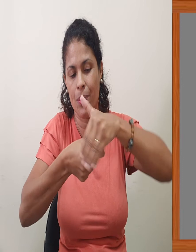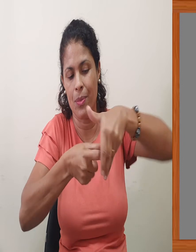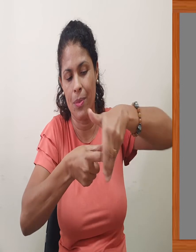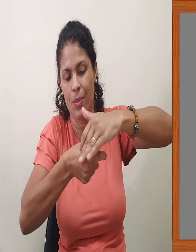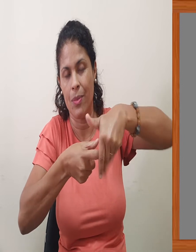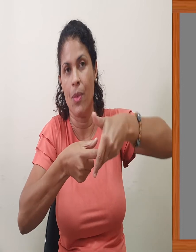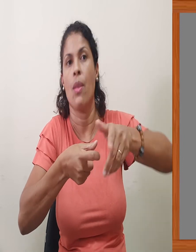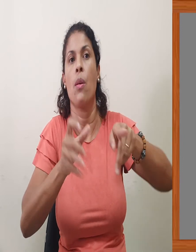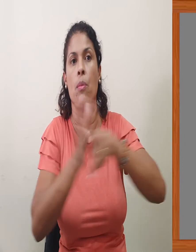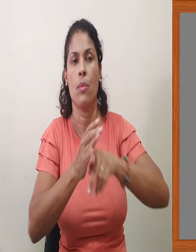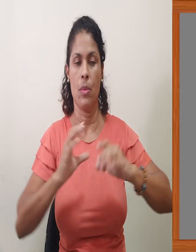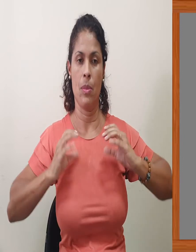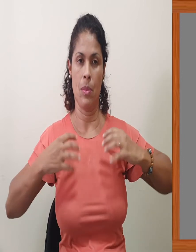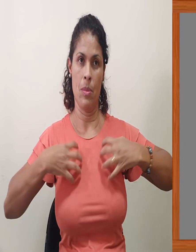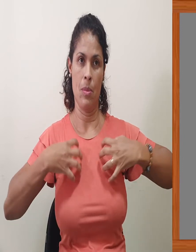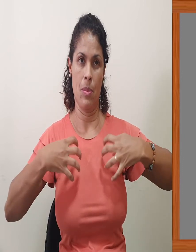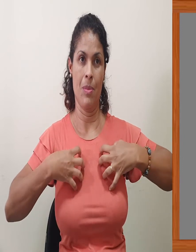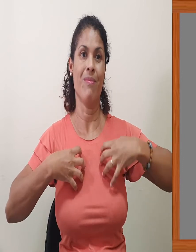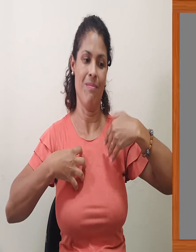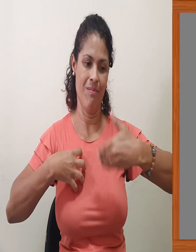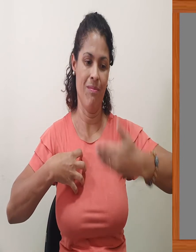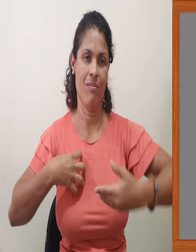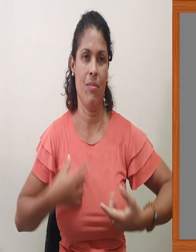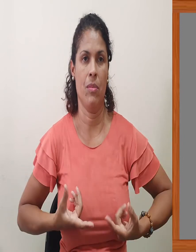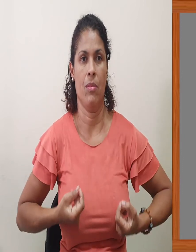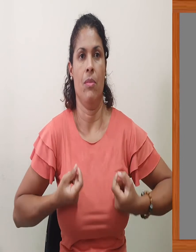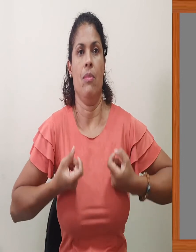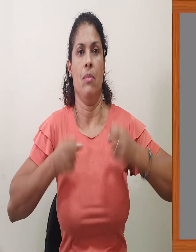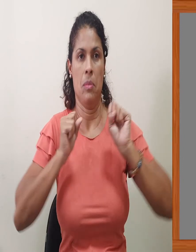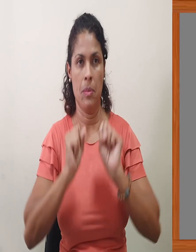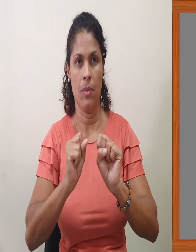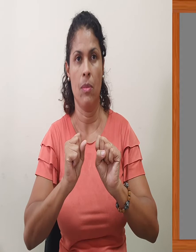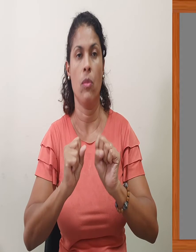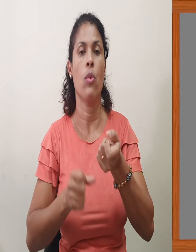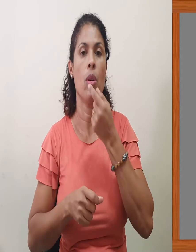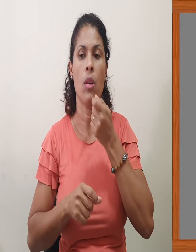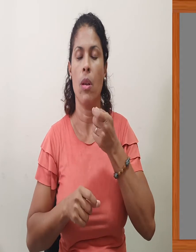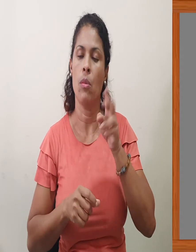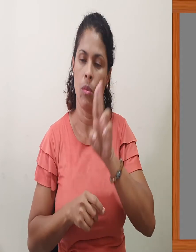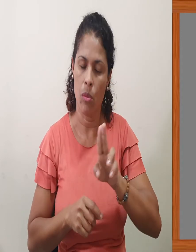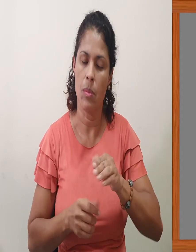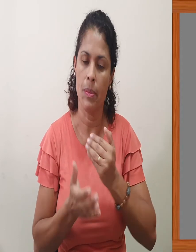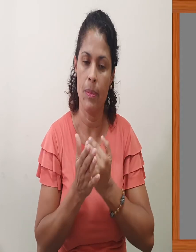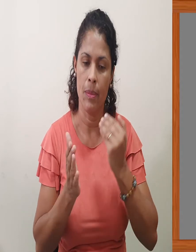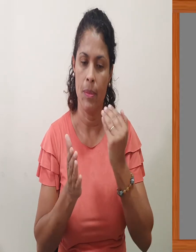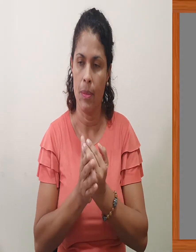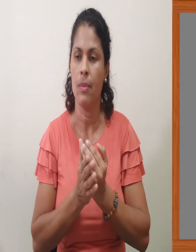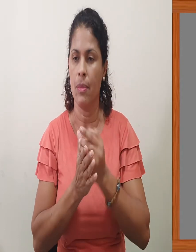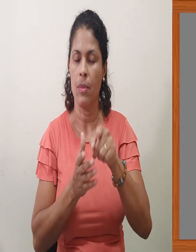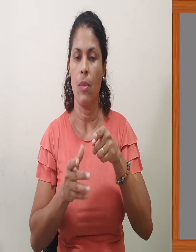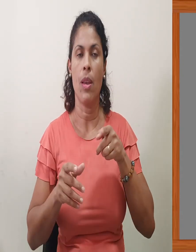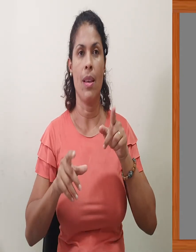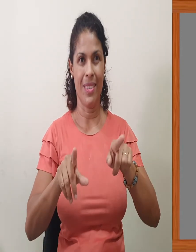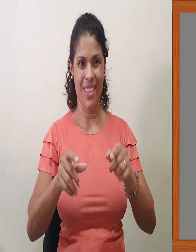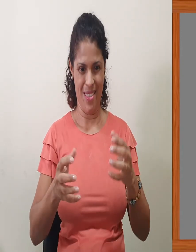aumenta a expressão de receptores para estrogênios nas membranas citoplasmáticas das células da mama,